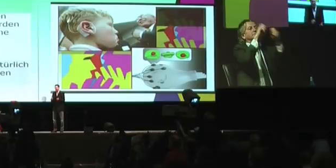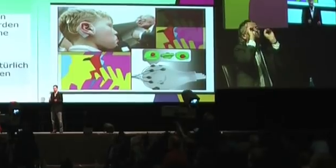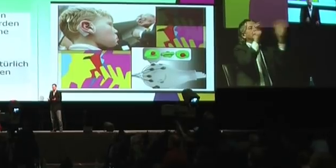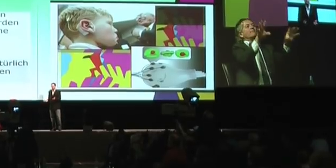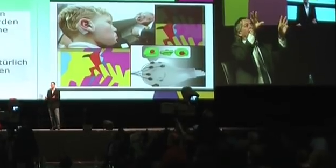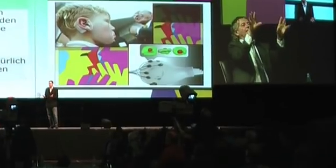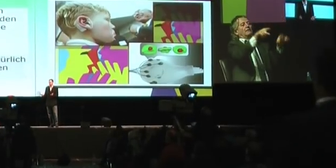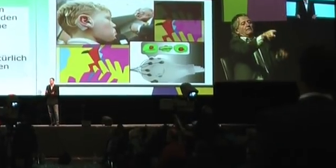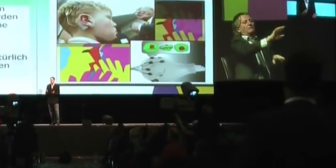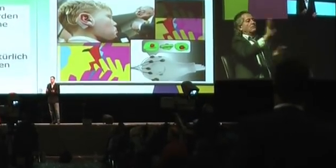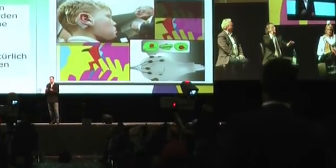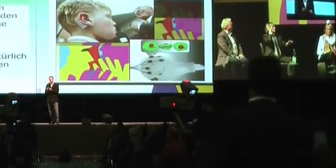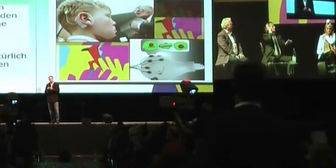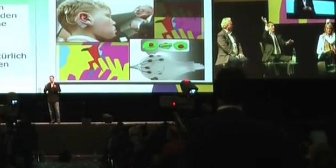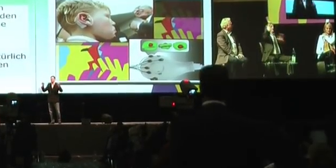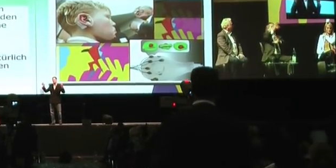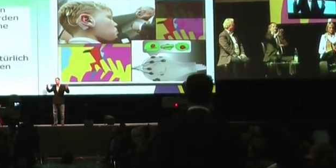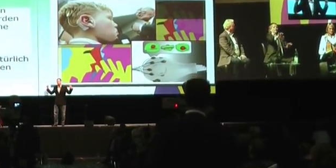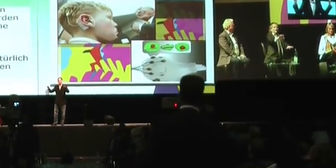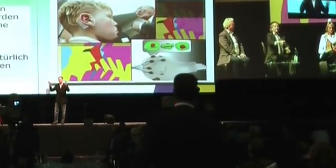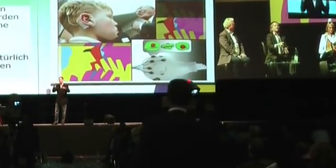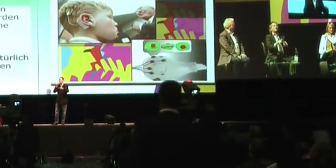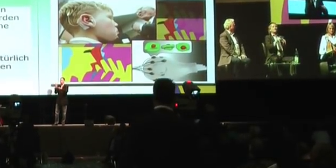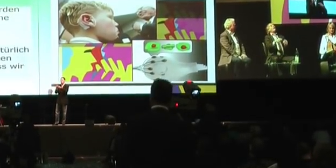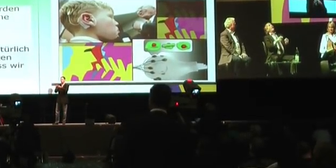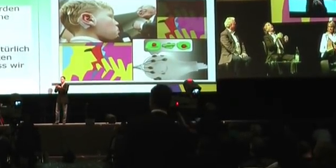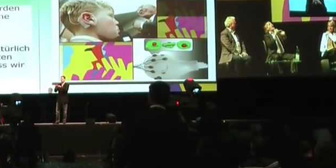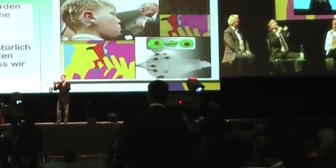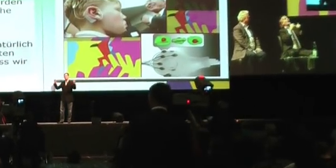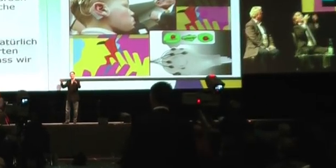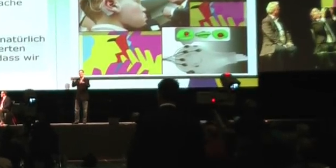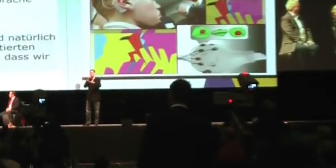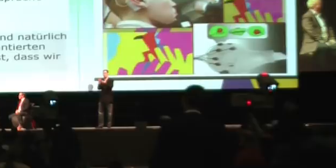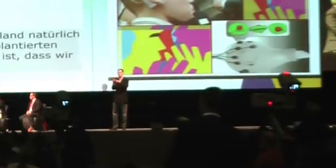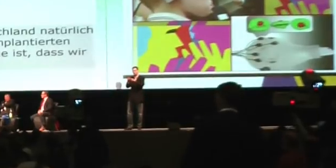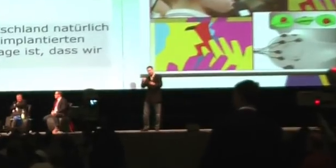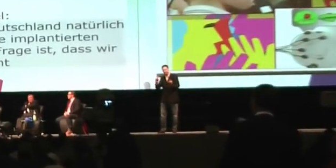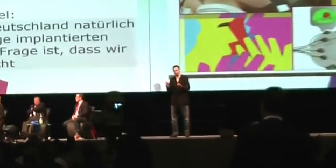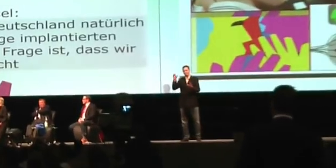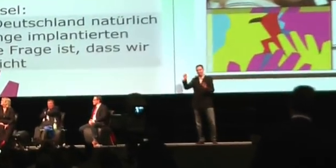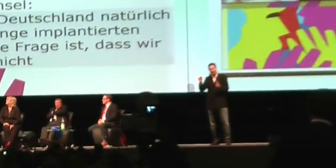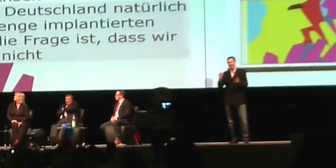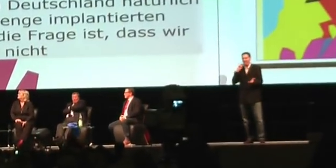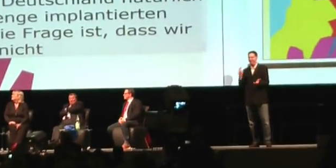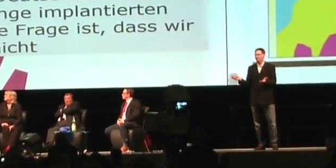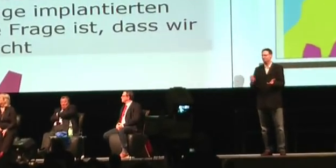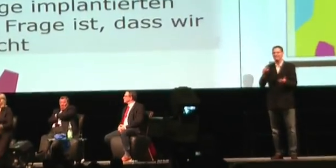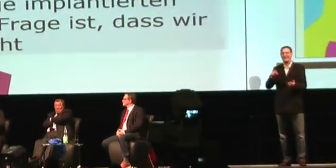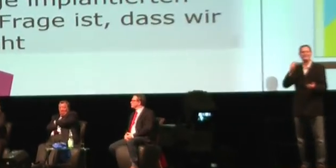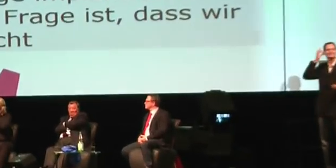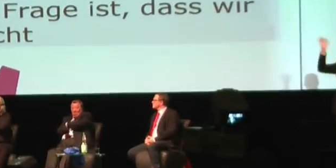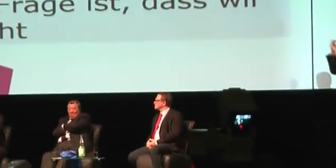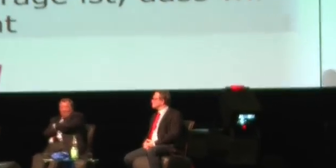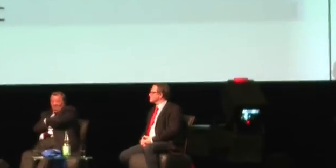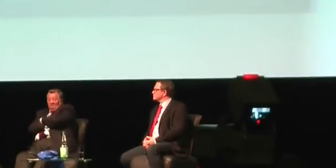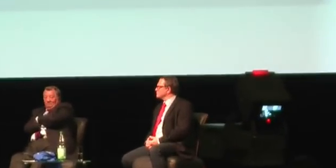wir immer noch nicht bei einer wirklich neutralen Beratung sind, dass nicht gleichberechtigt beraten wird, sondern dass er meiner